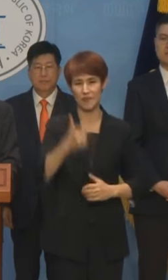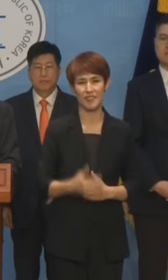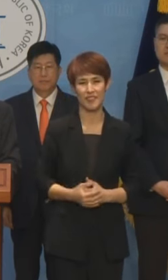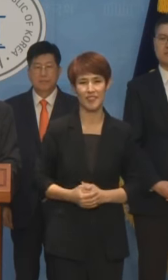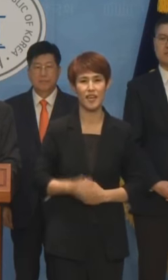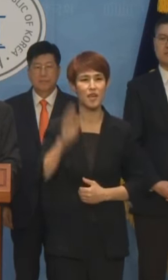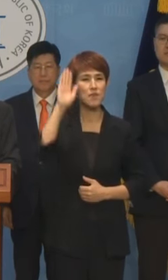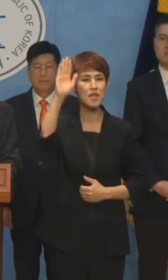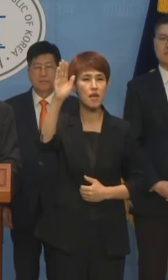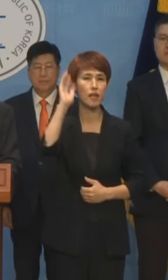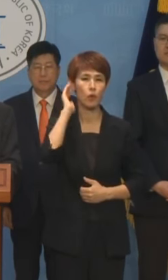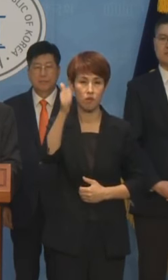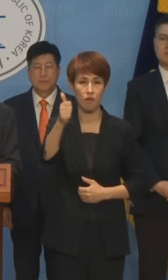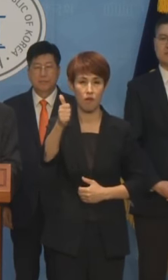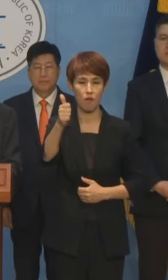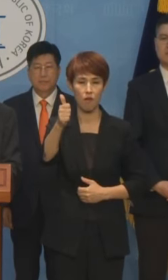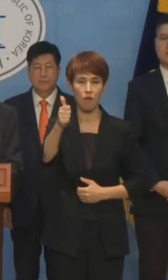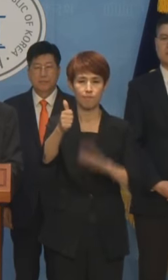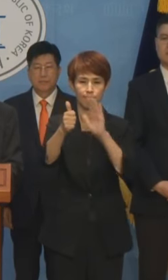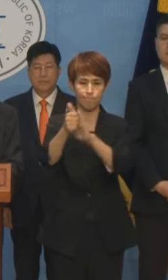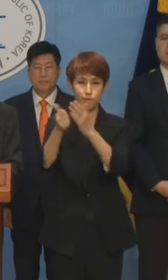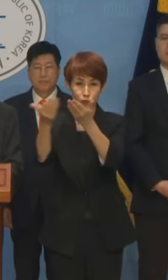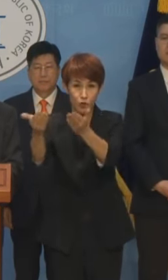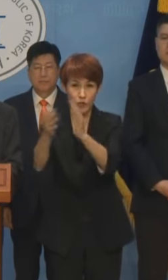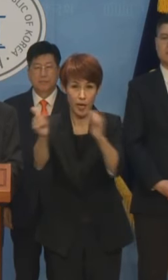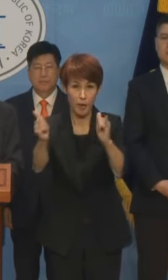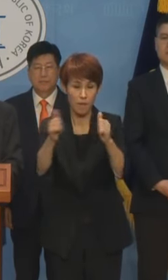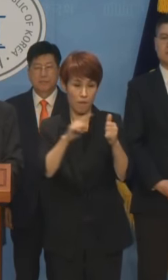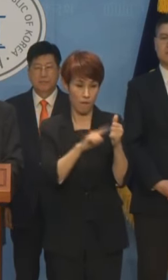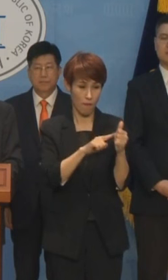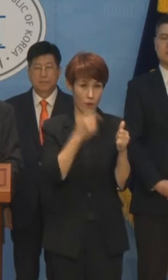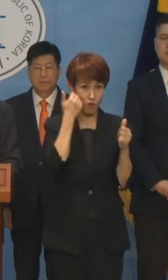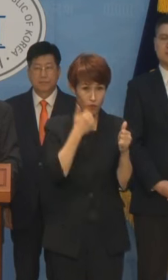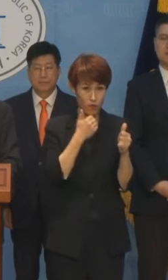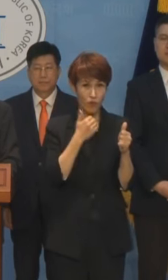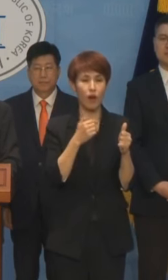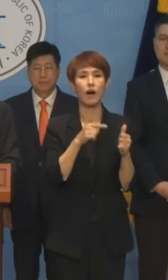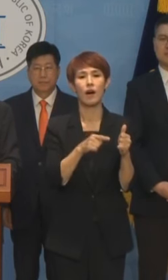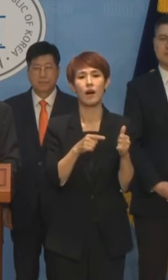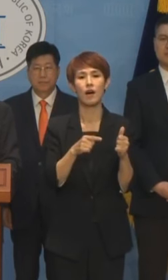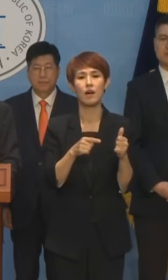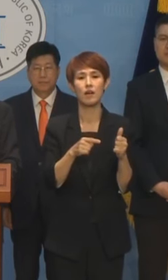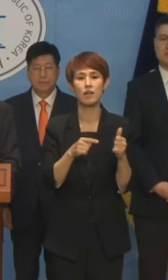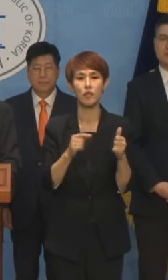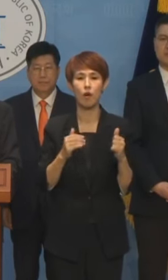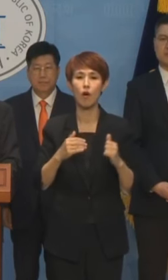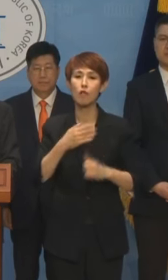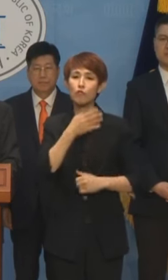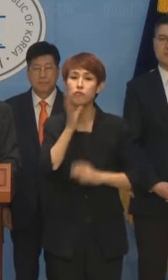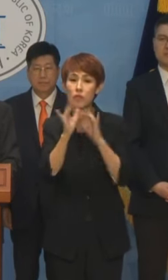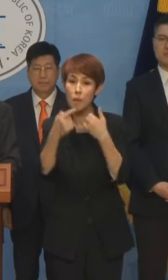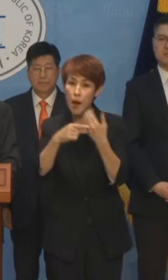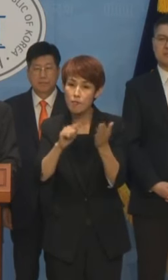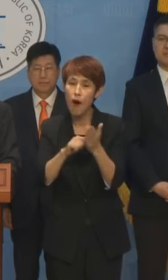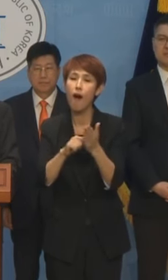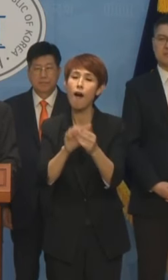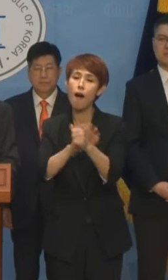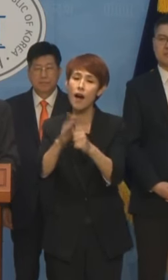미래세대 대통령을 만들 준비된 대표, 작년의 마음도 읽을 줄 아는 정치인